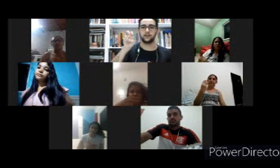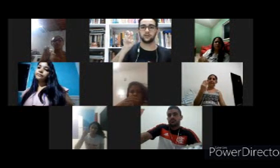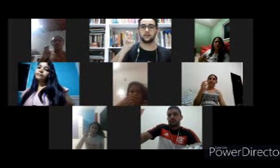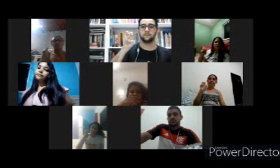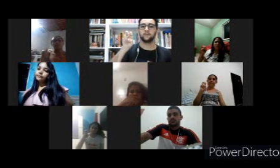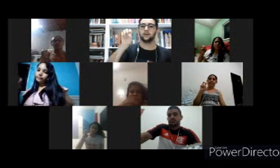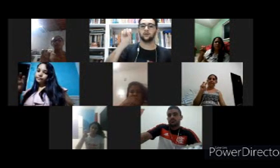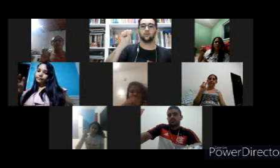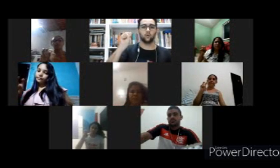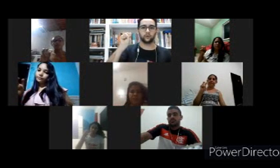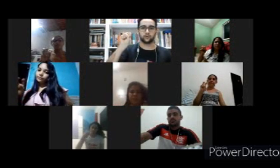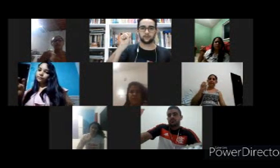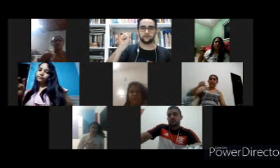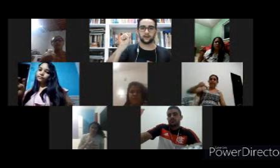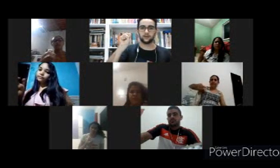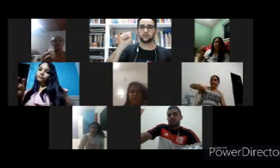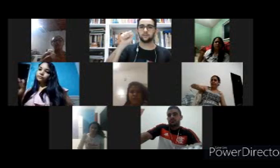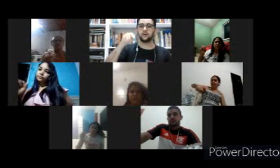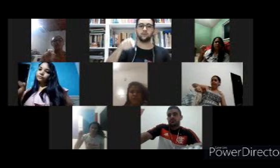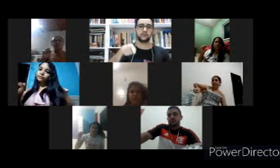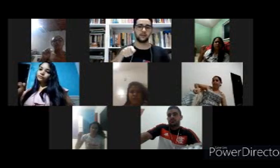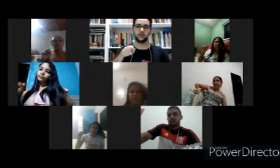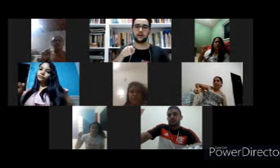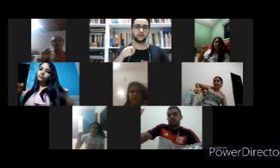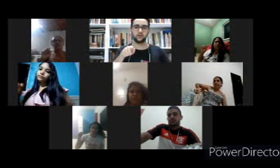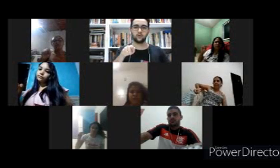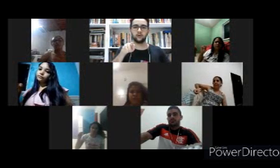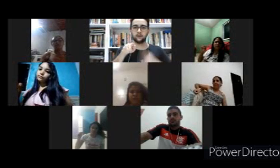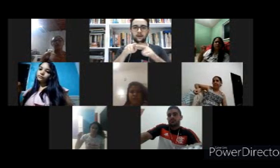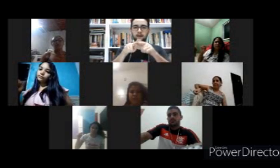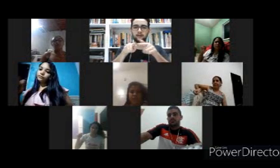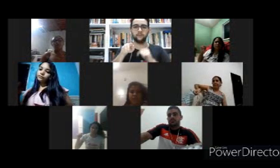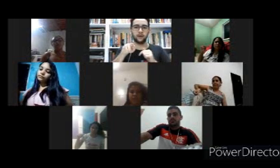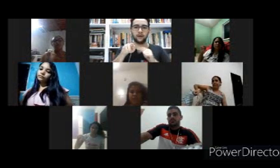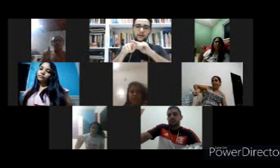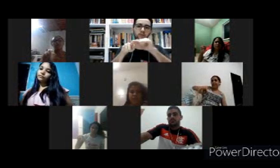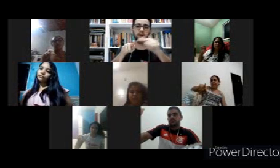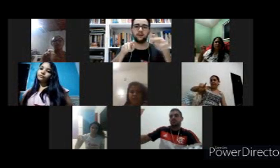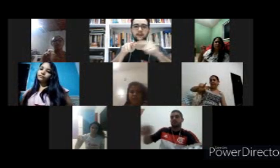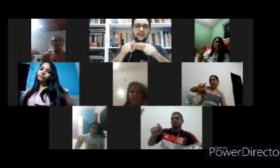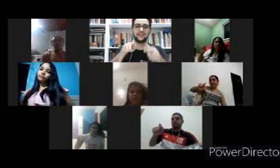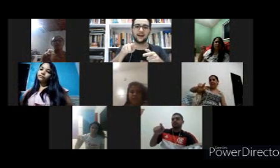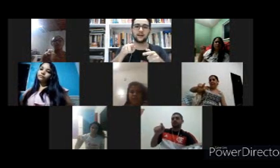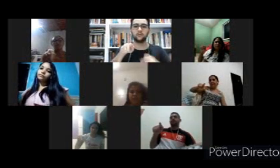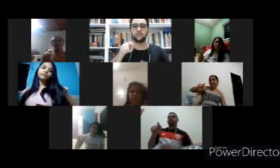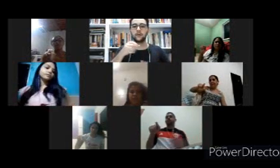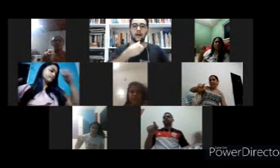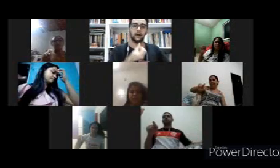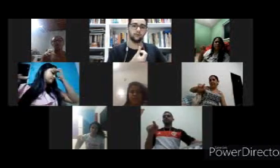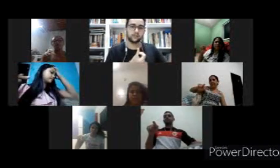frente, e do 8, que é para frente. O 7 é só meio que inclinado. Aí o